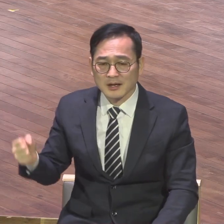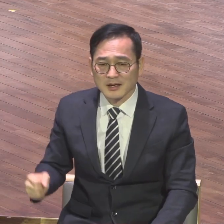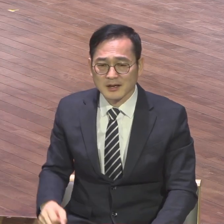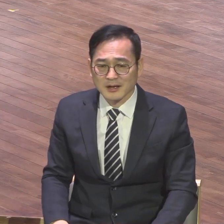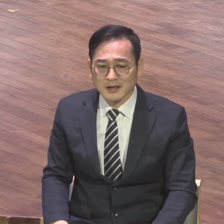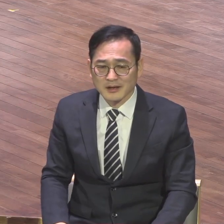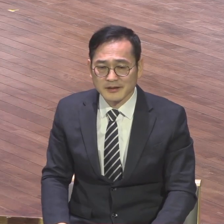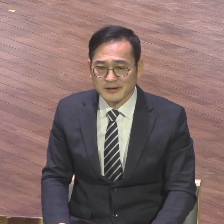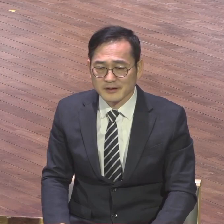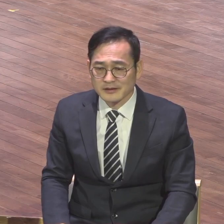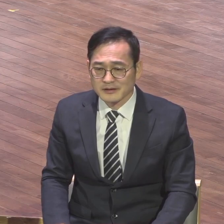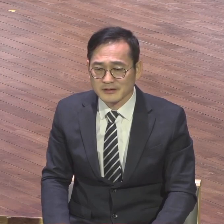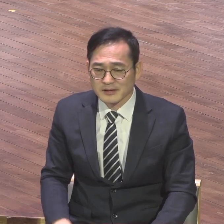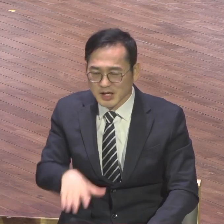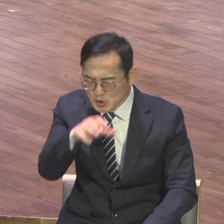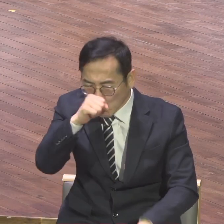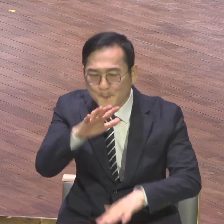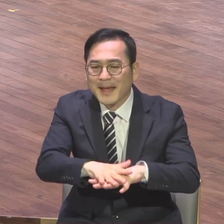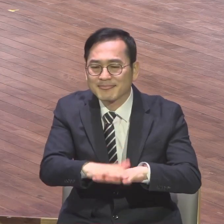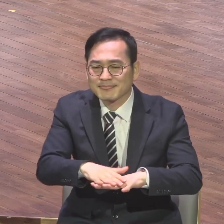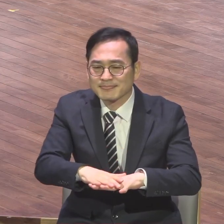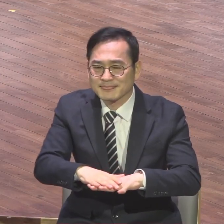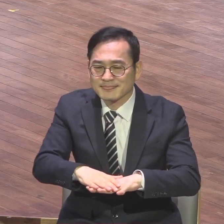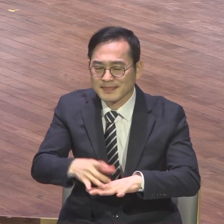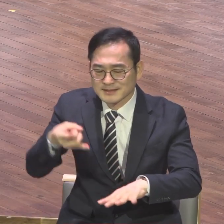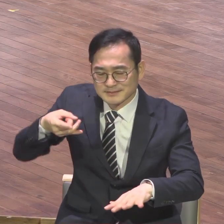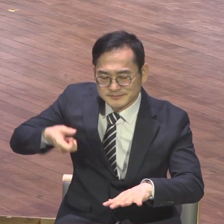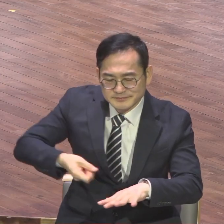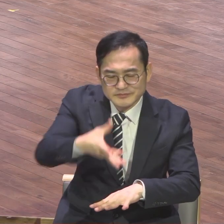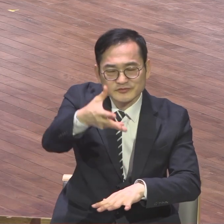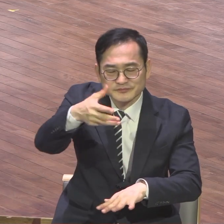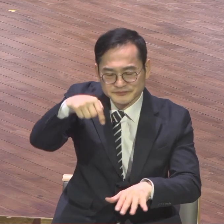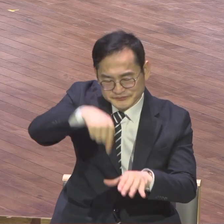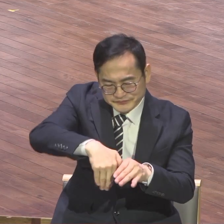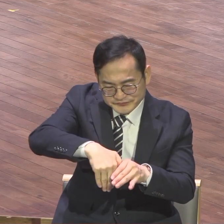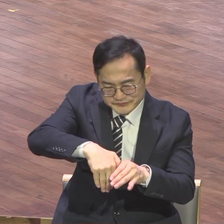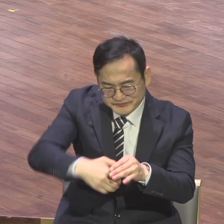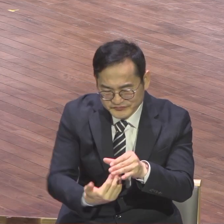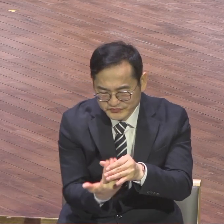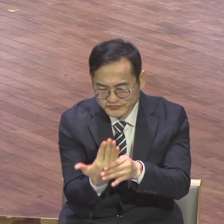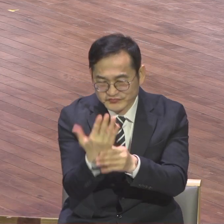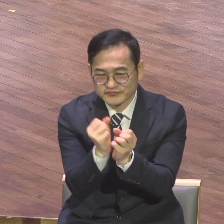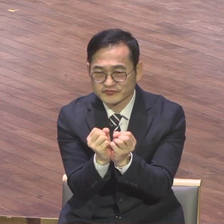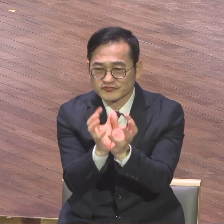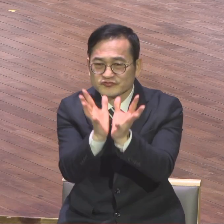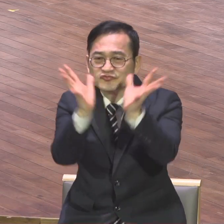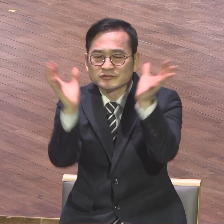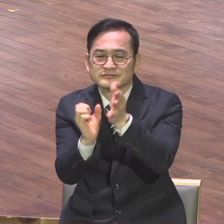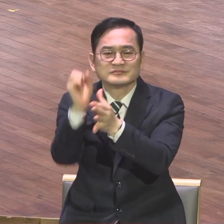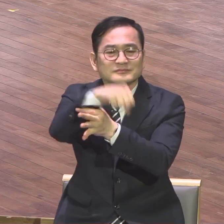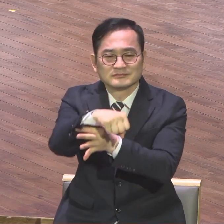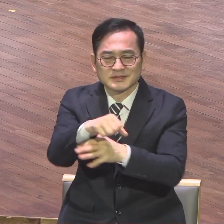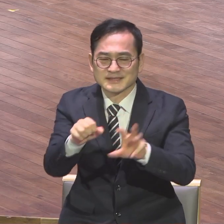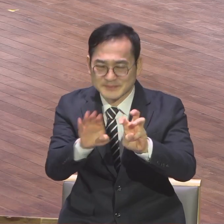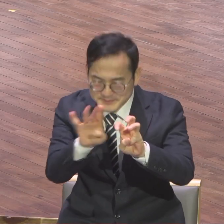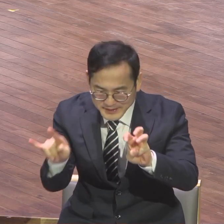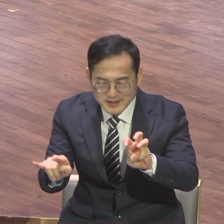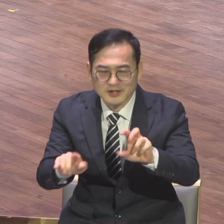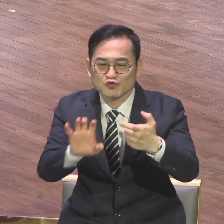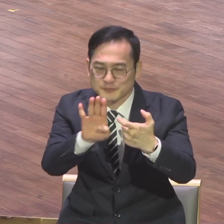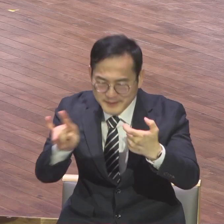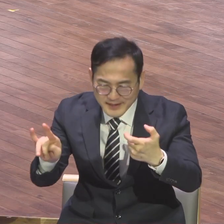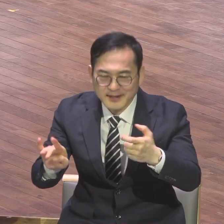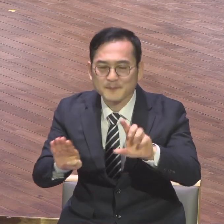하나도 없지. 좋은 밭만 30배, 60배, 100배 결실을 맺는다. 이 말은 강단 말씀을 내 품속에,